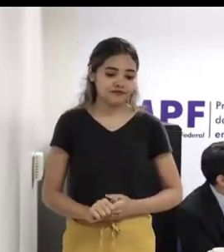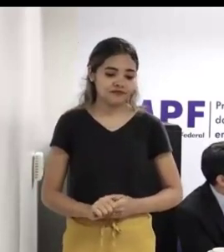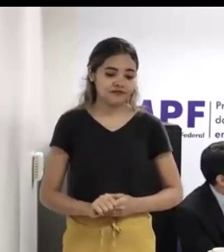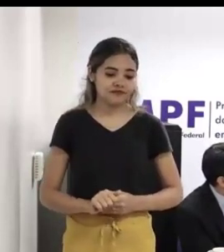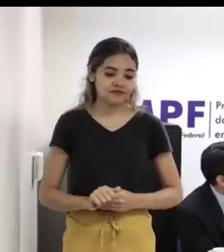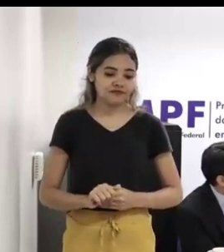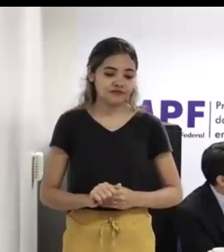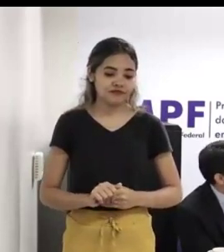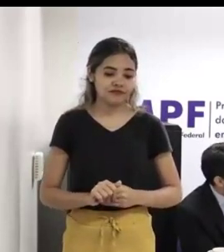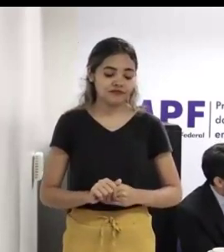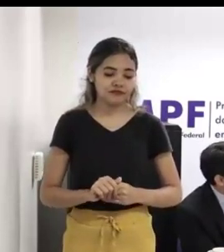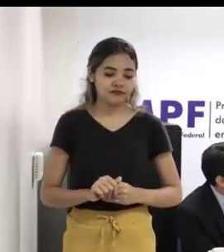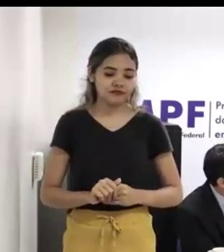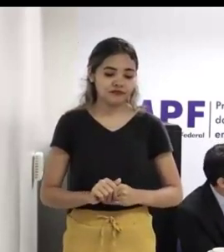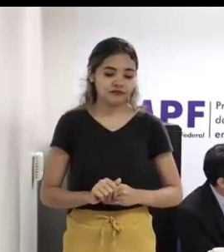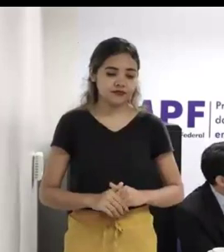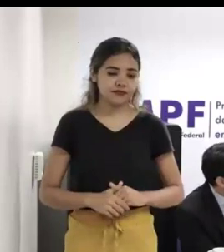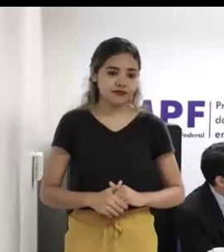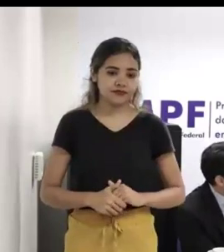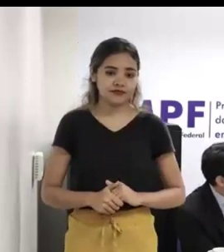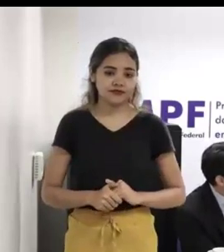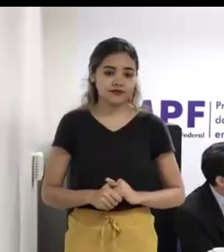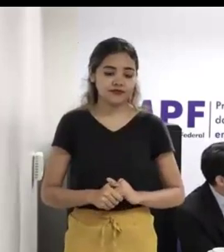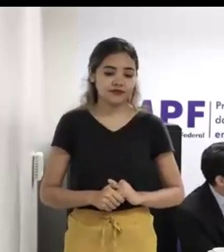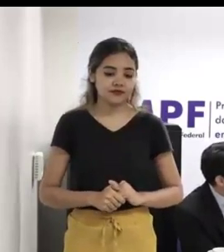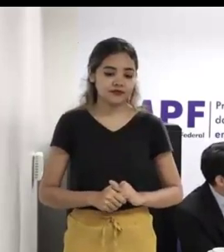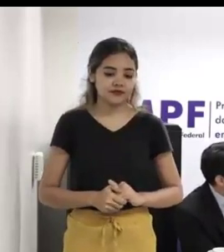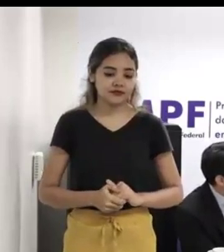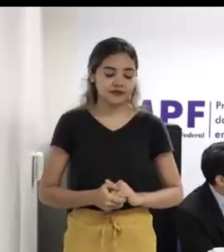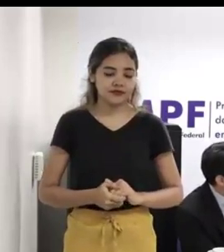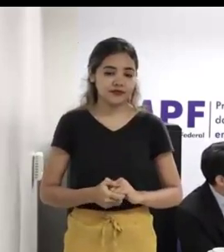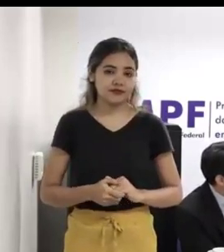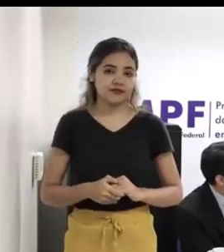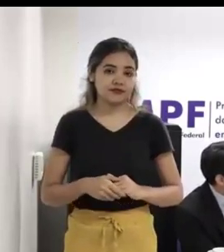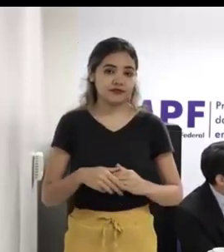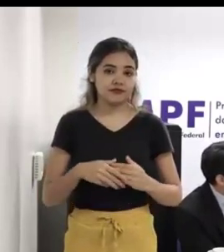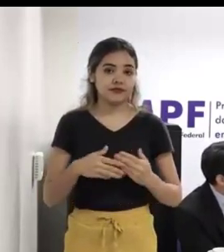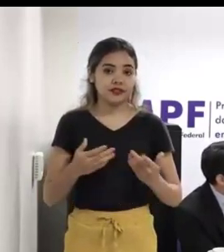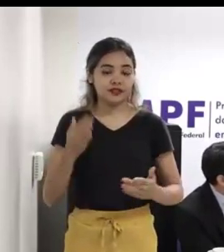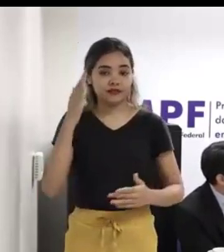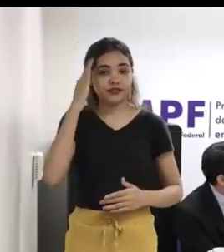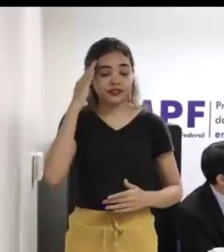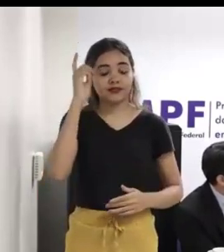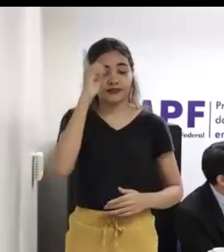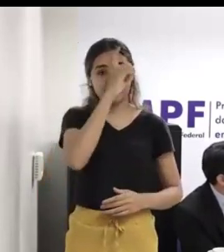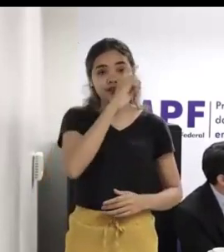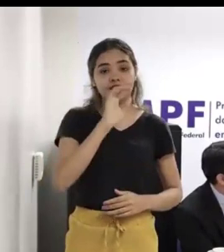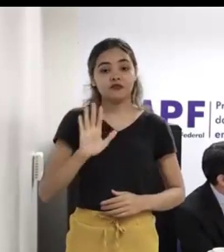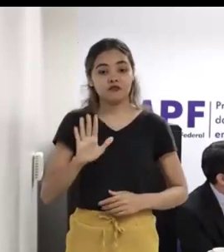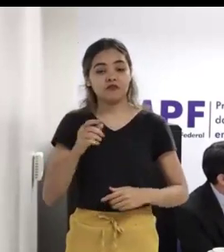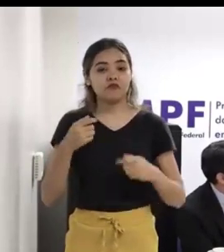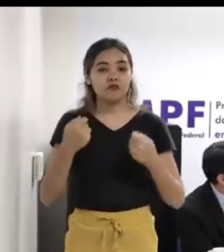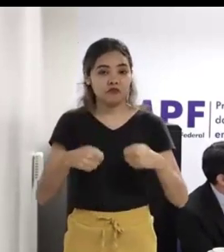situações também é um grande desafio mas a gente precisa enfrentar precisa dialogar e tá se fortalecendo nessa